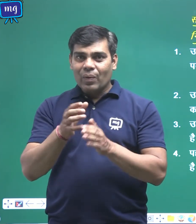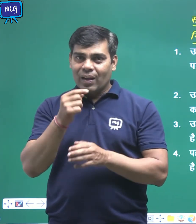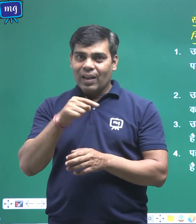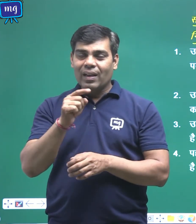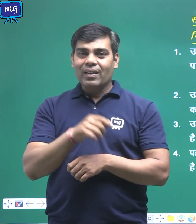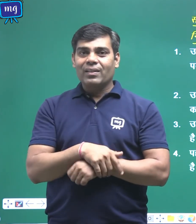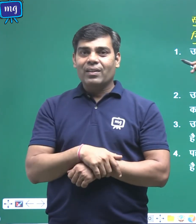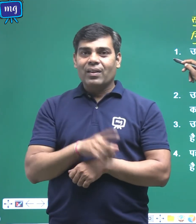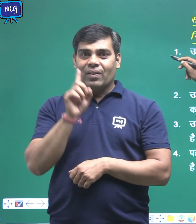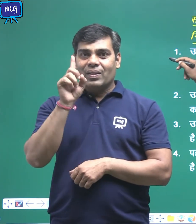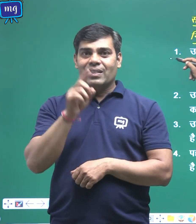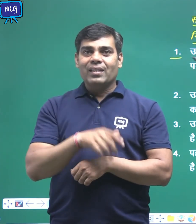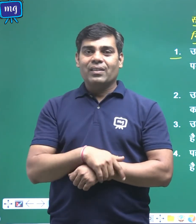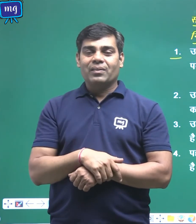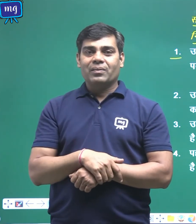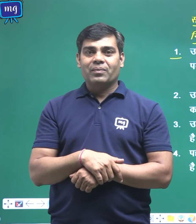पहला है,